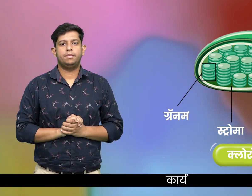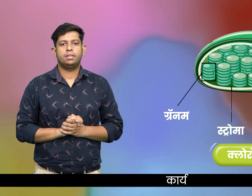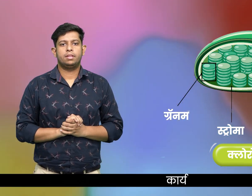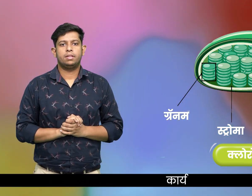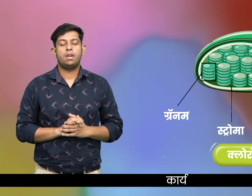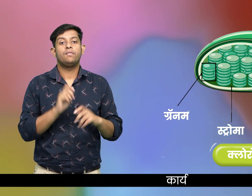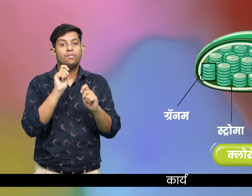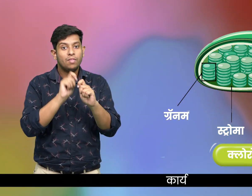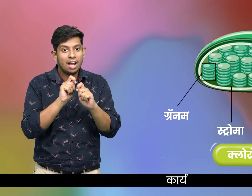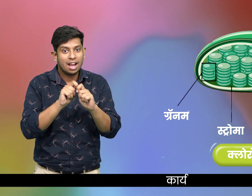कार्य: